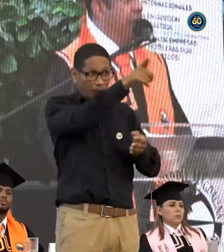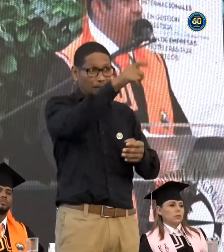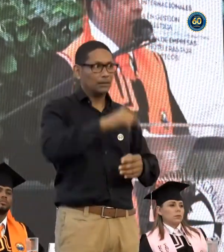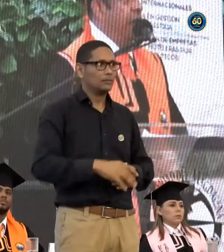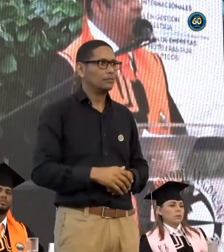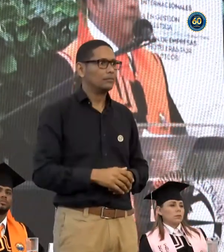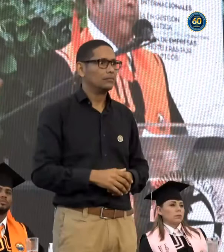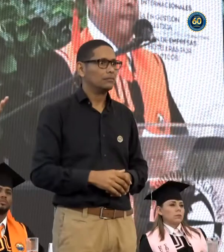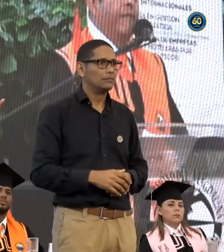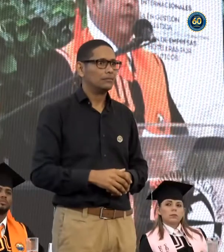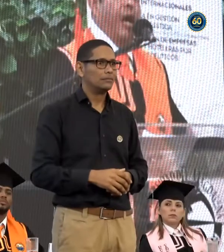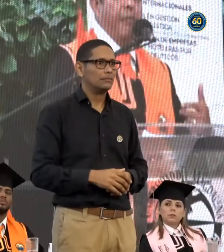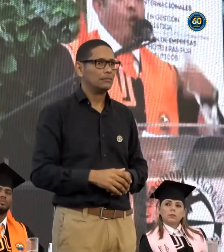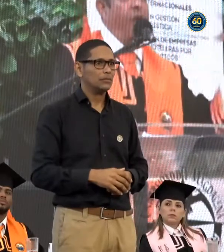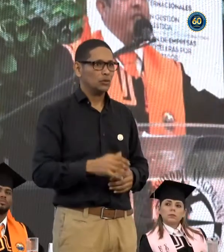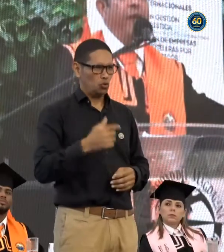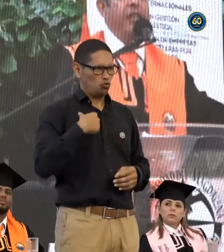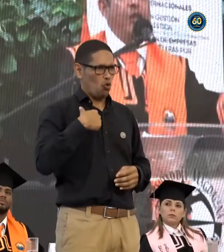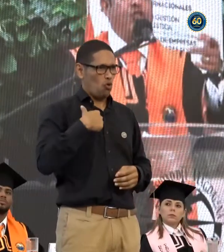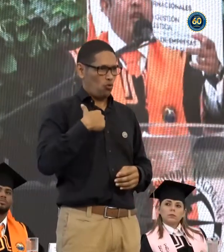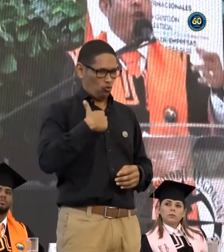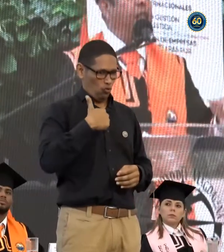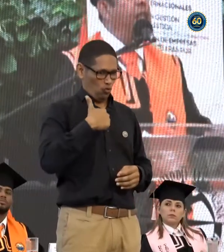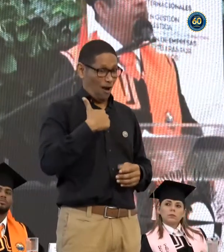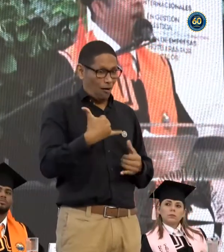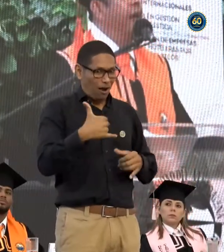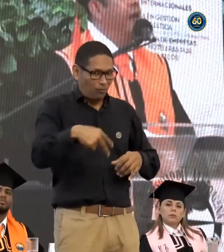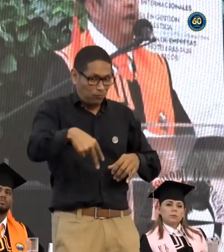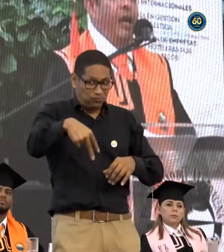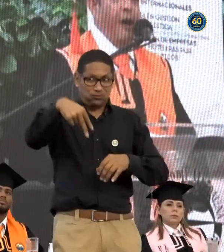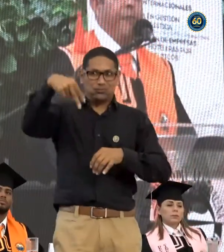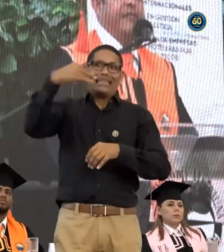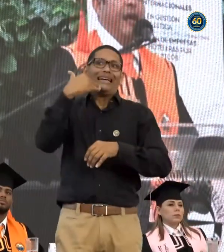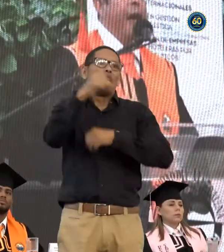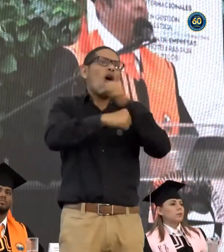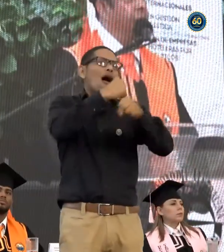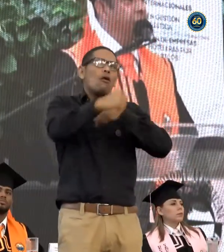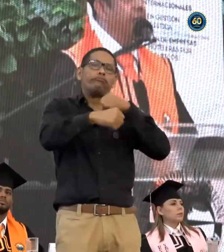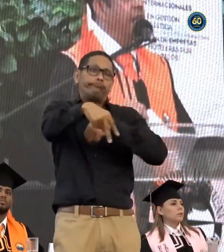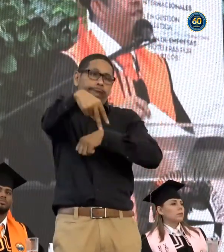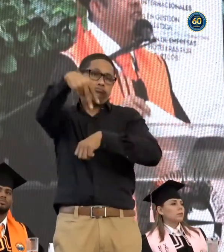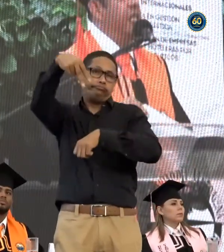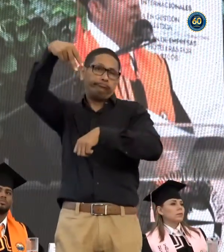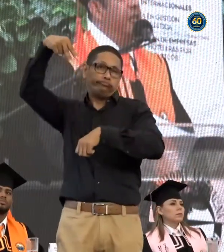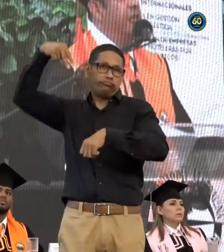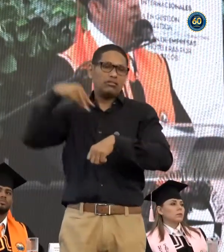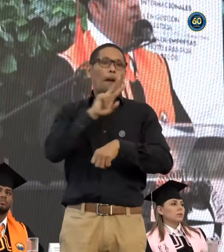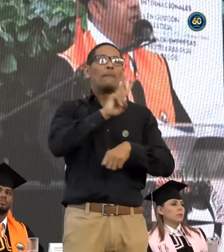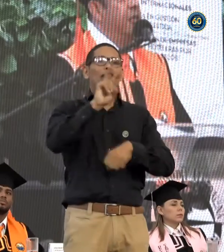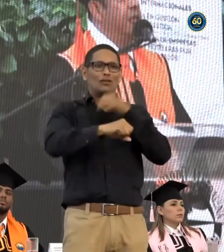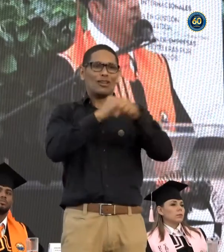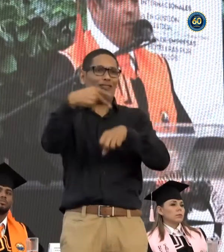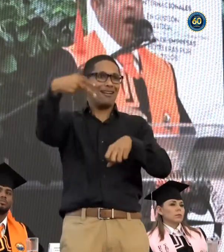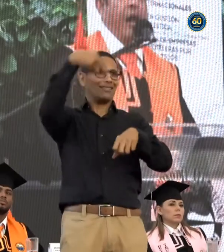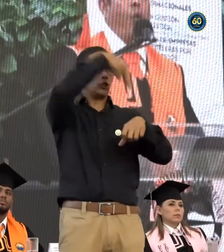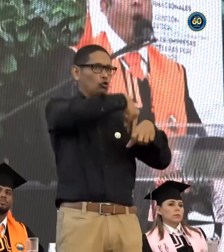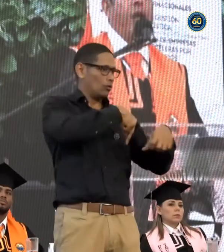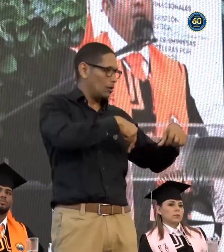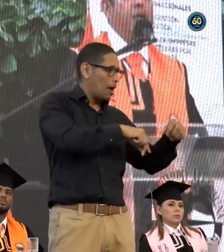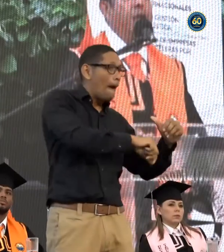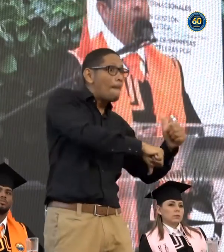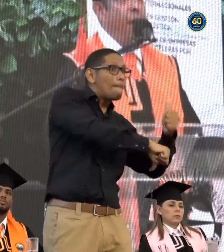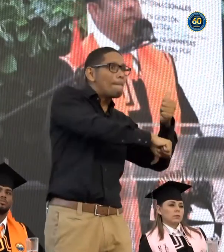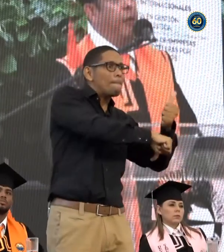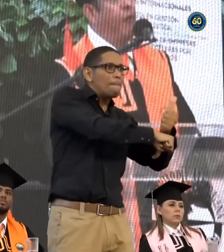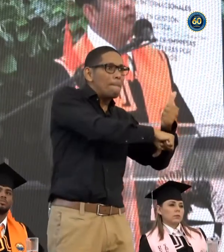a mí Yo hace 22 años le diría la vas a pasar mal va a ser difícil te vas a graduar y vas a